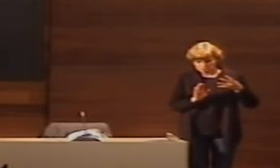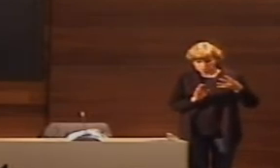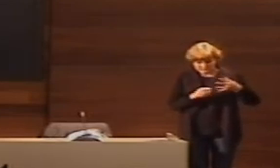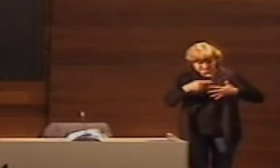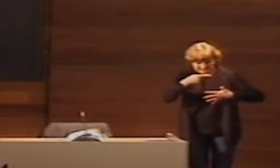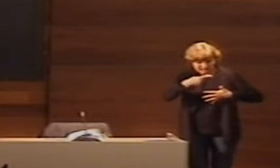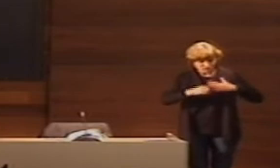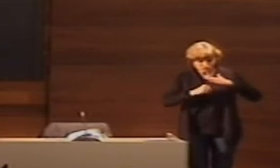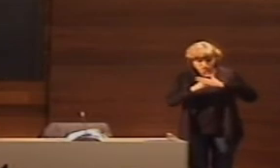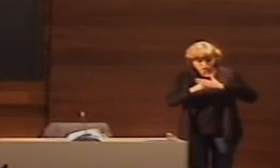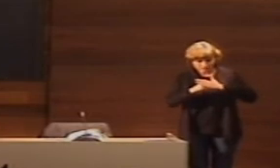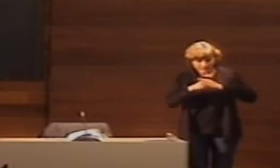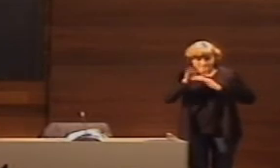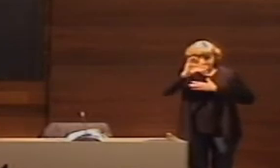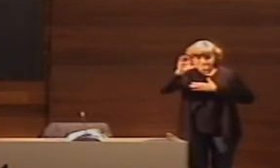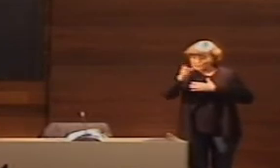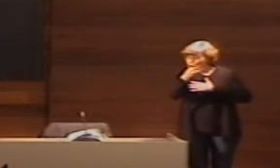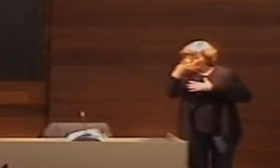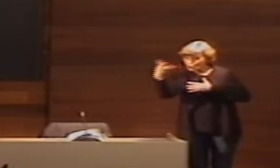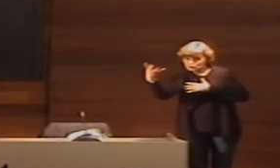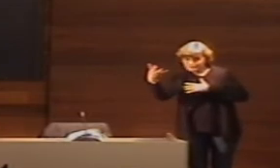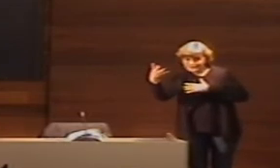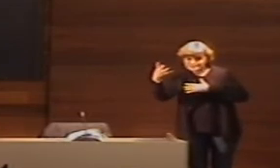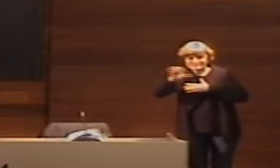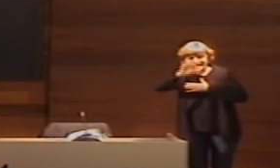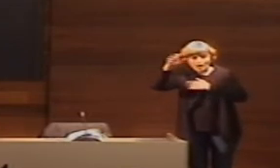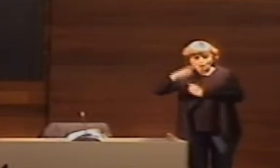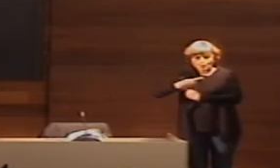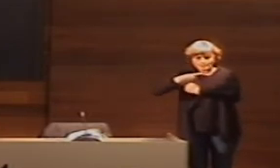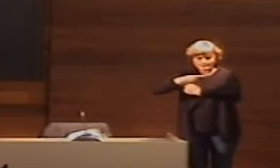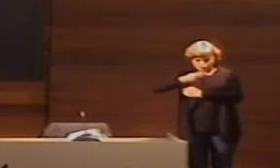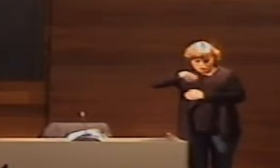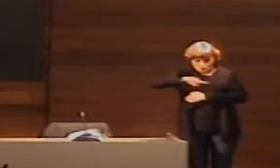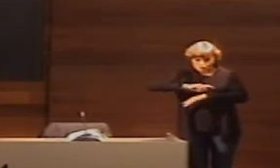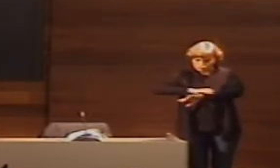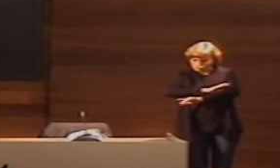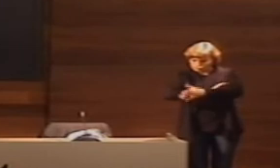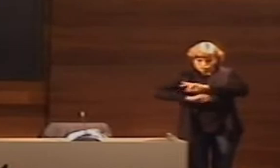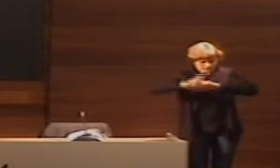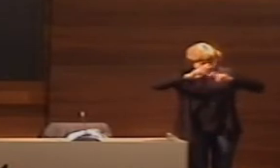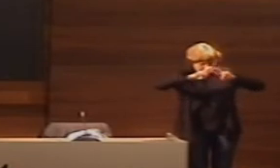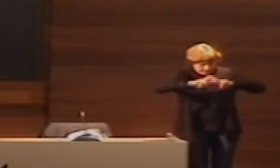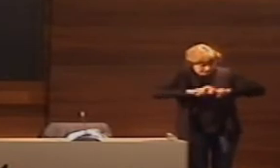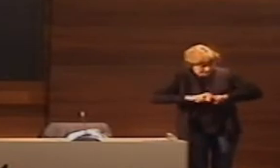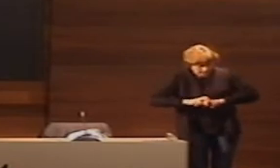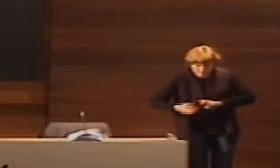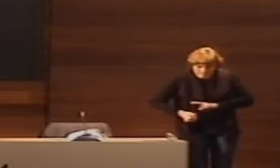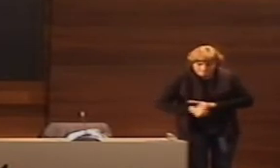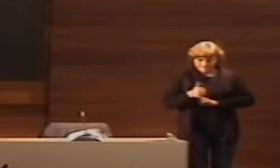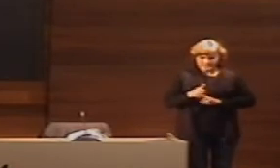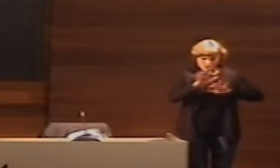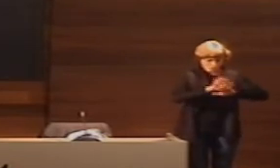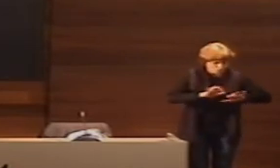que Europa exige y han aplicado sistemas de responsabilidad empleada del productor sobre papel prensa, sobre muebles,